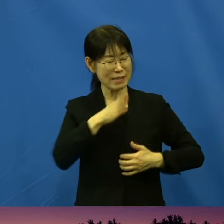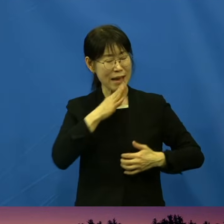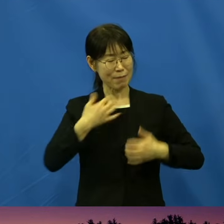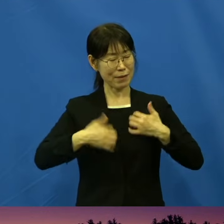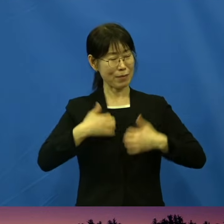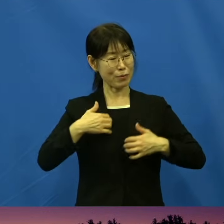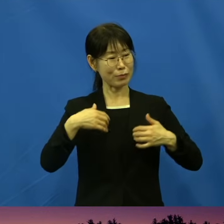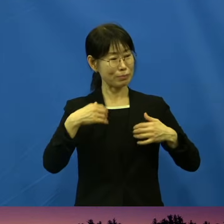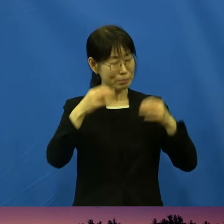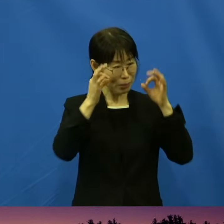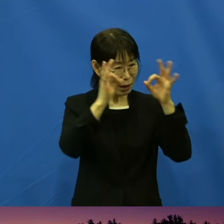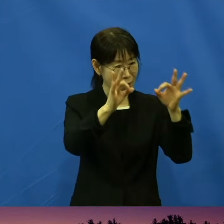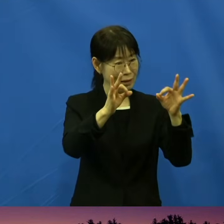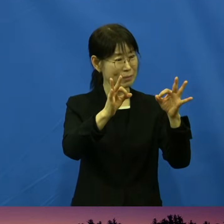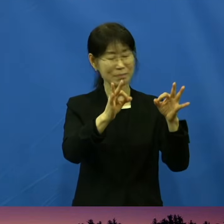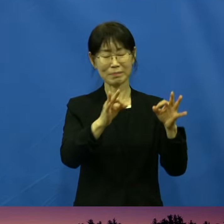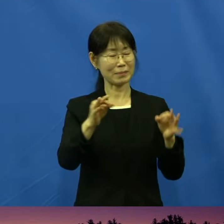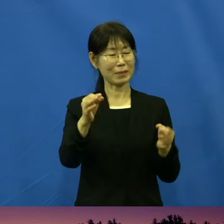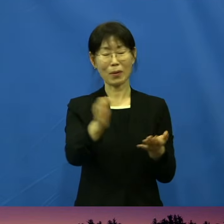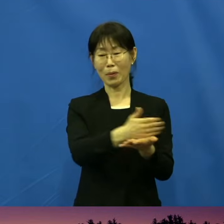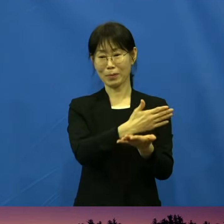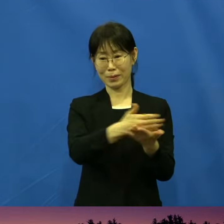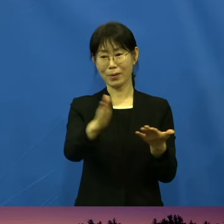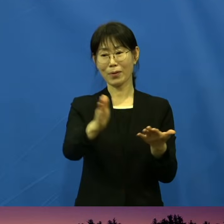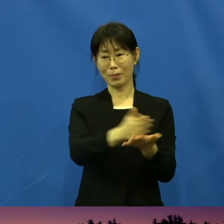기쁨이 없어요, 여러분. 그냥